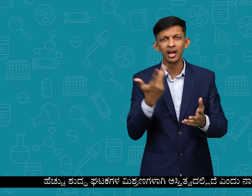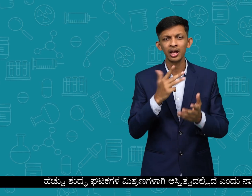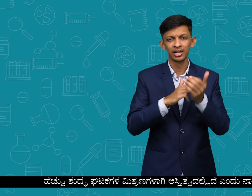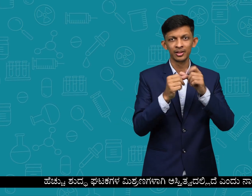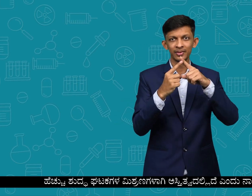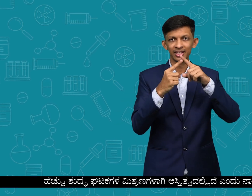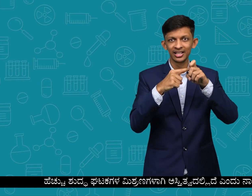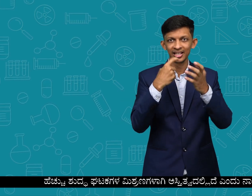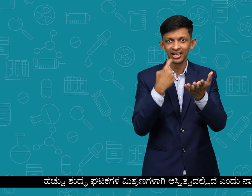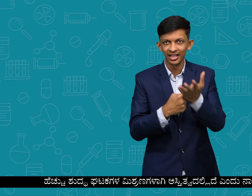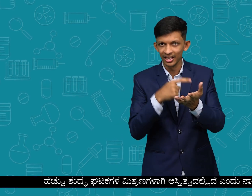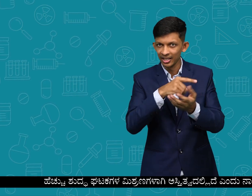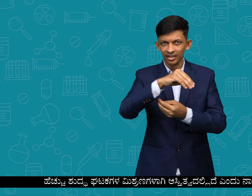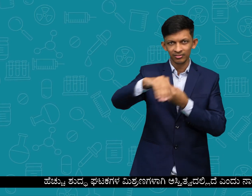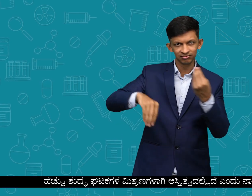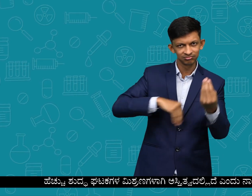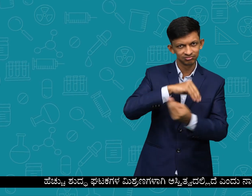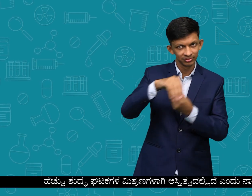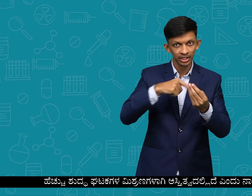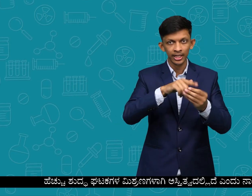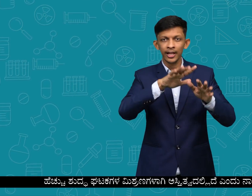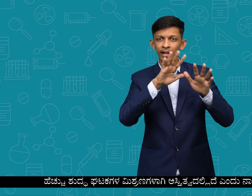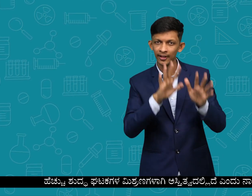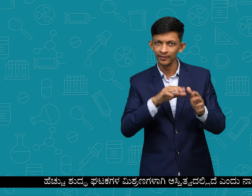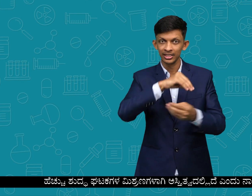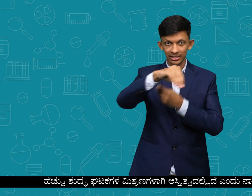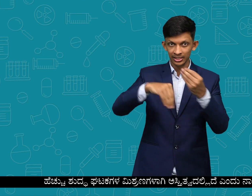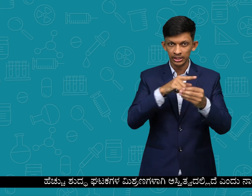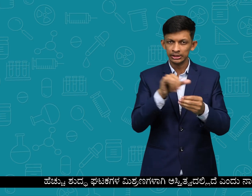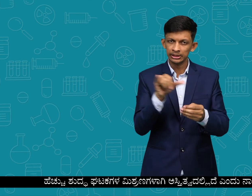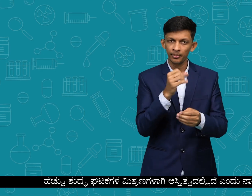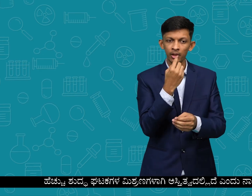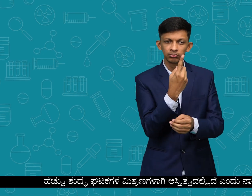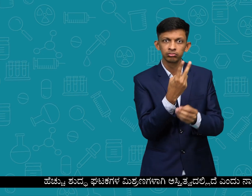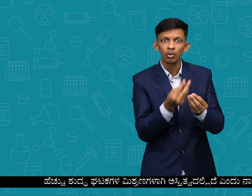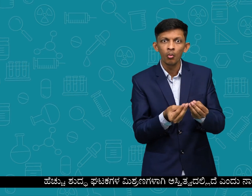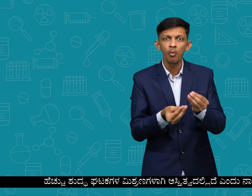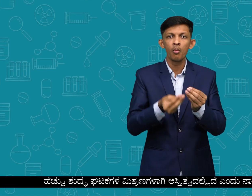ಘಟಕಗಳ ಮಿಶ್ರಣಗಳಾಗಿ ಅಸ್ತಿತ್ವದಲ್ಲಿದೆ ಎಂದು ನಾವು ನೋಡಬಹುದು.